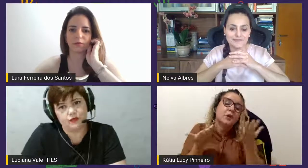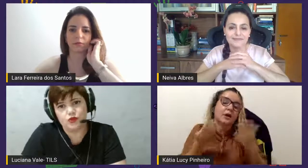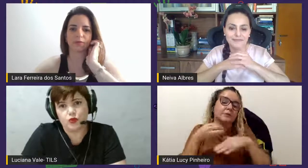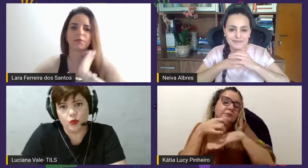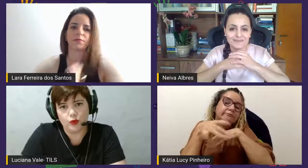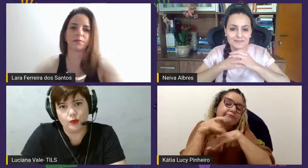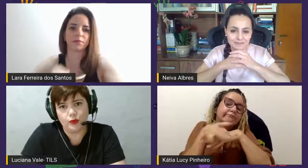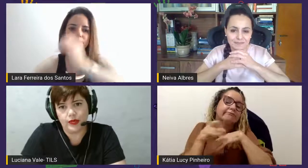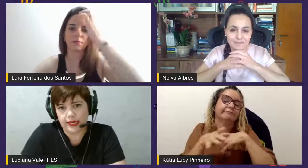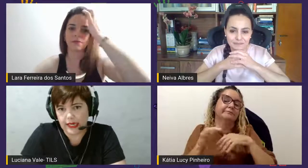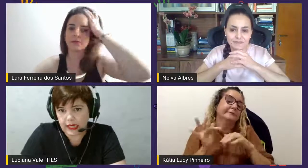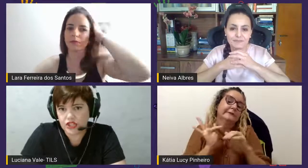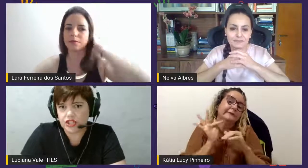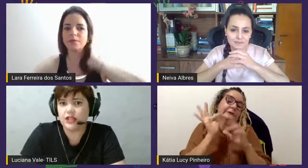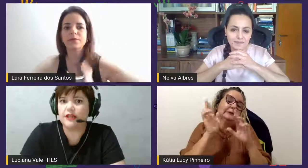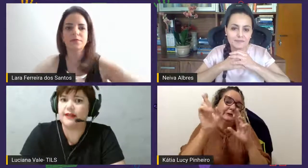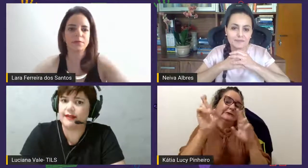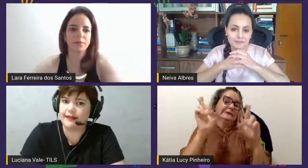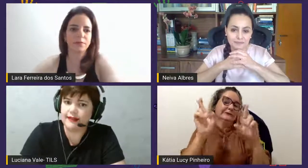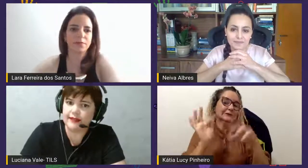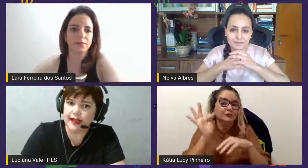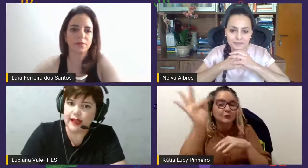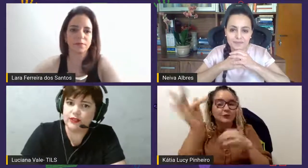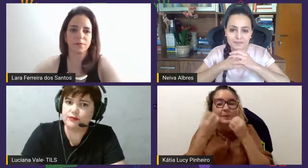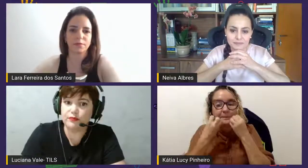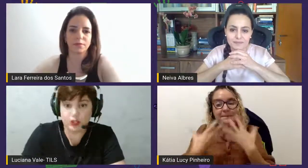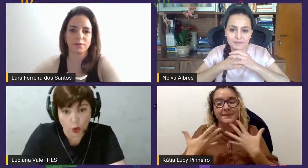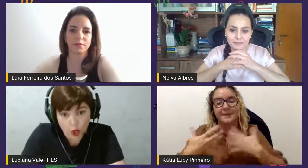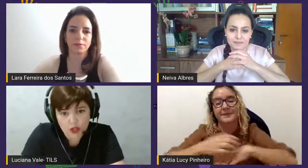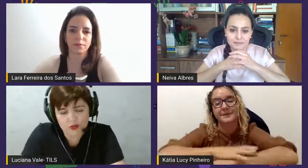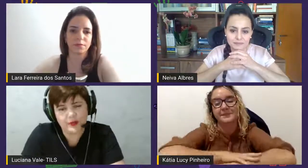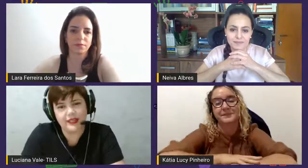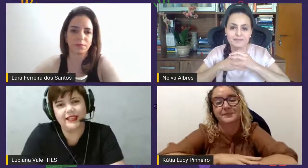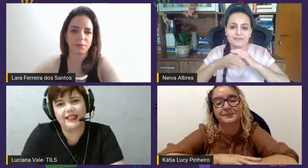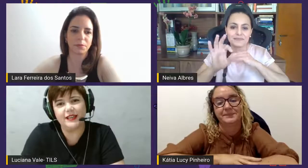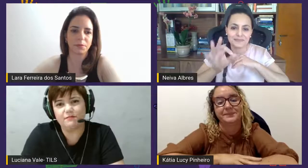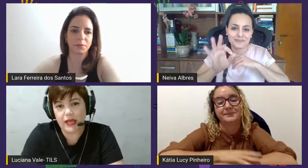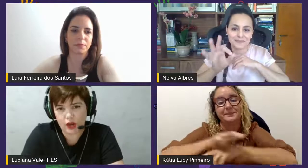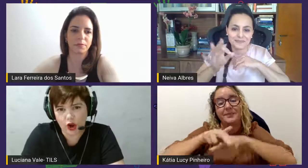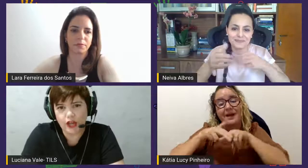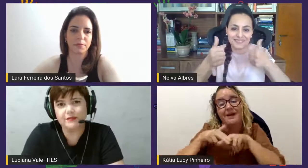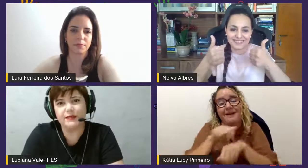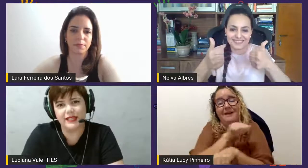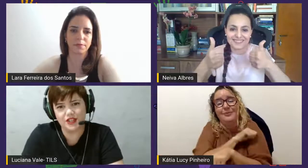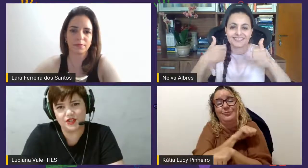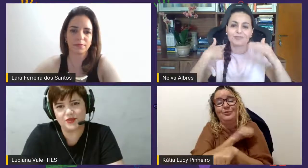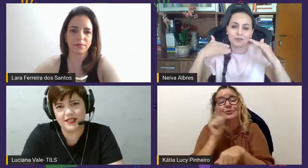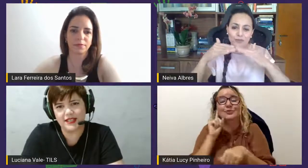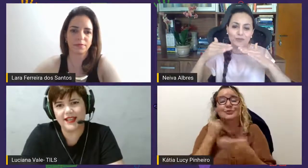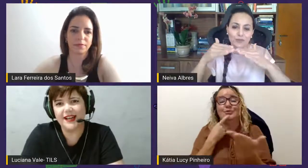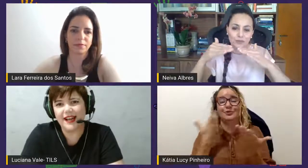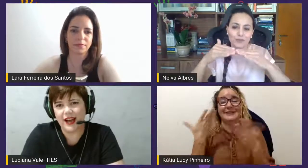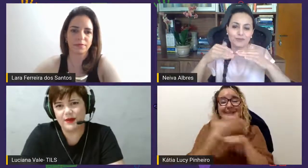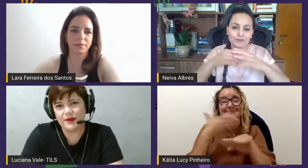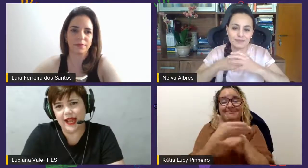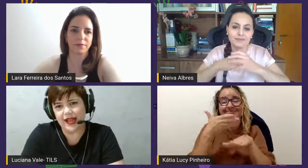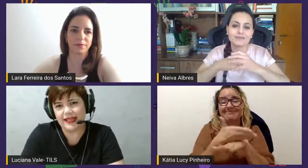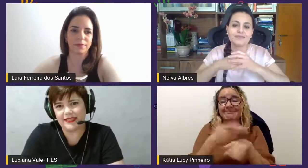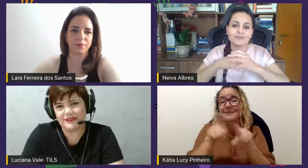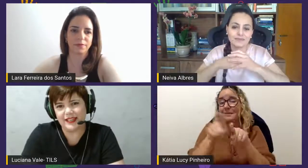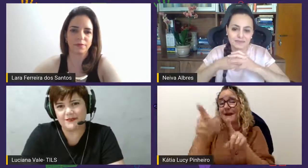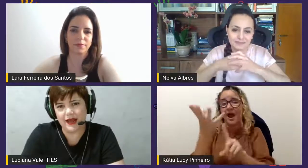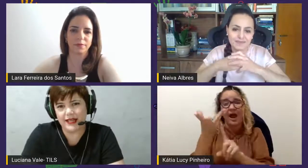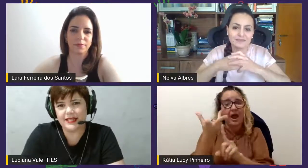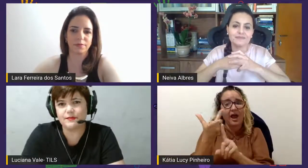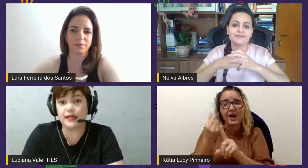Nós temos um grupo grande que tem tentado, e torço para que melhore, para que a gente consiga ampliar